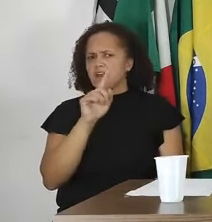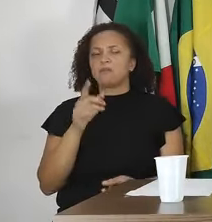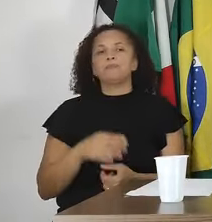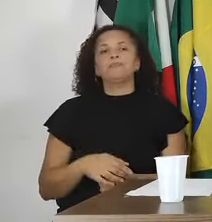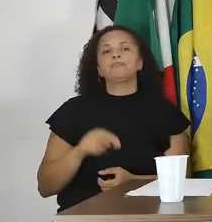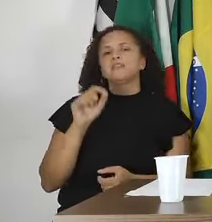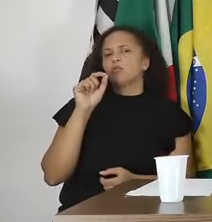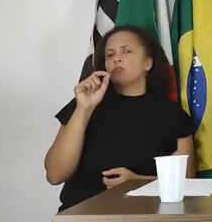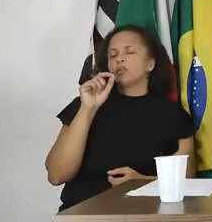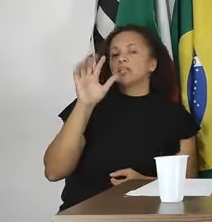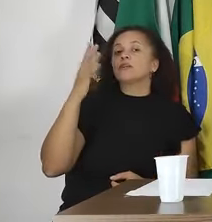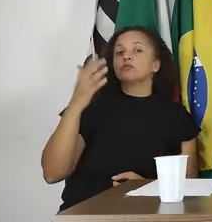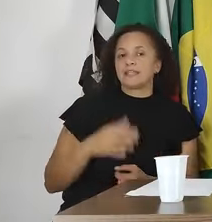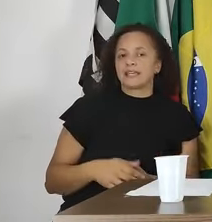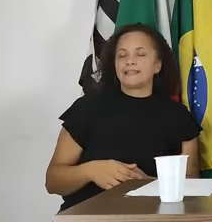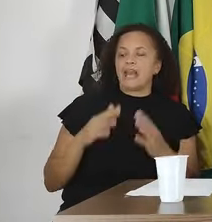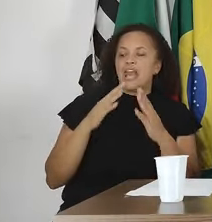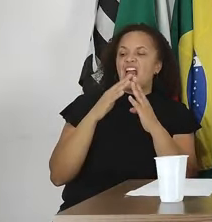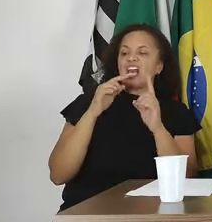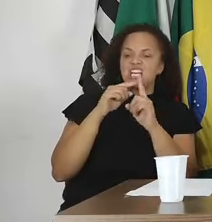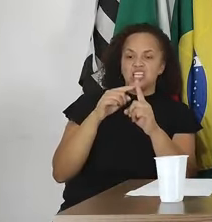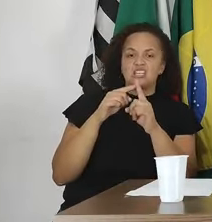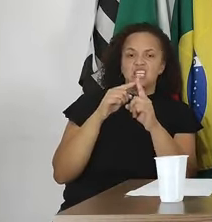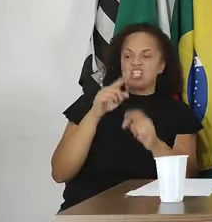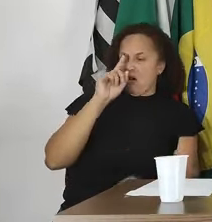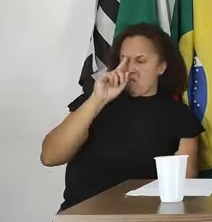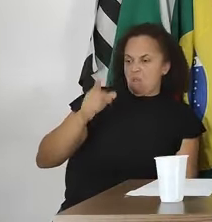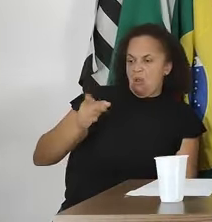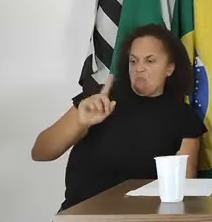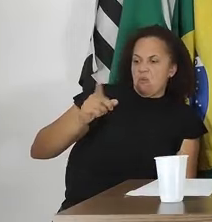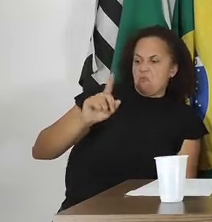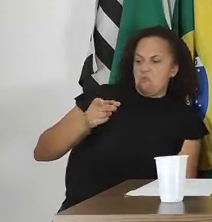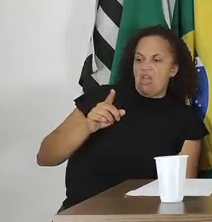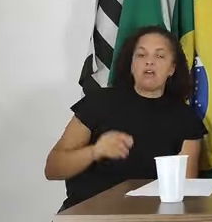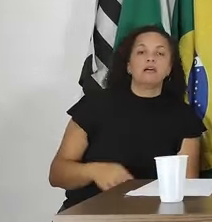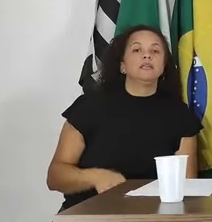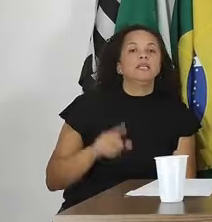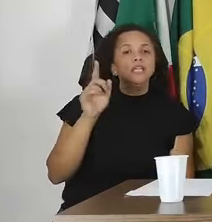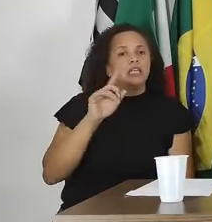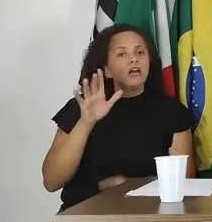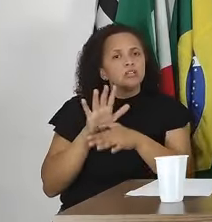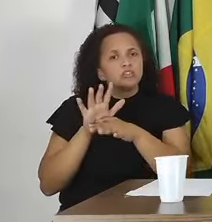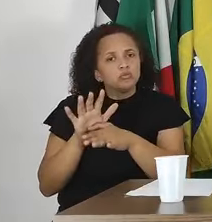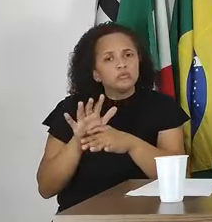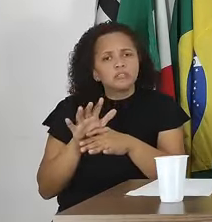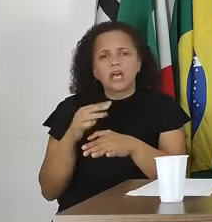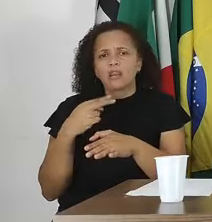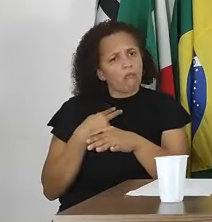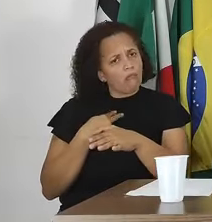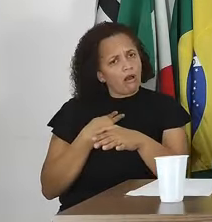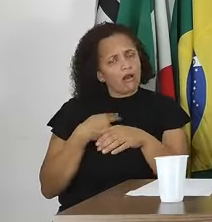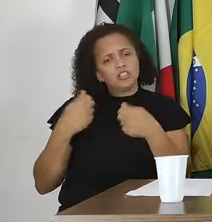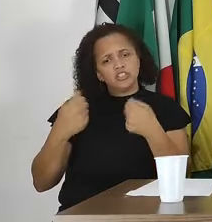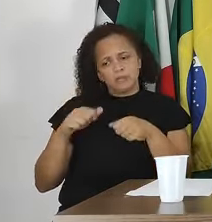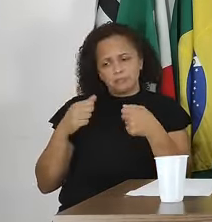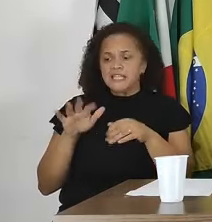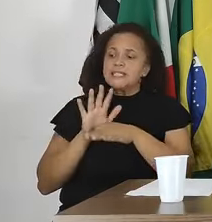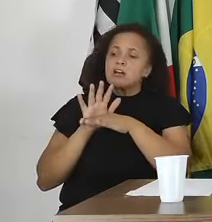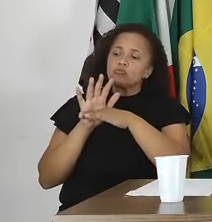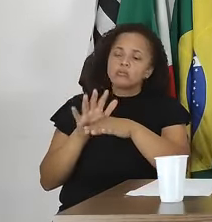apontar e não para levantar, para ajudar o pecador, né? Trazer o arrependimento para o